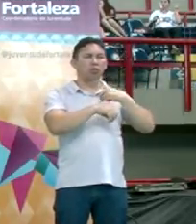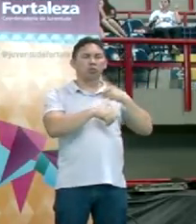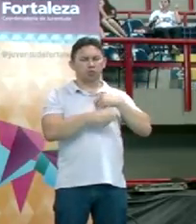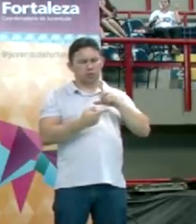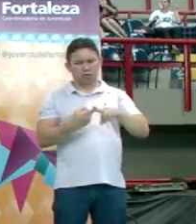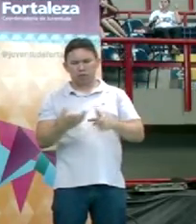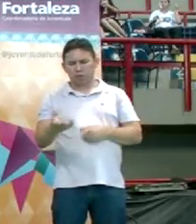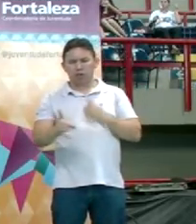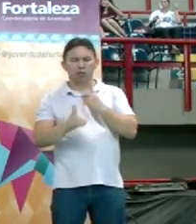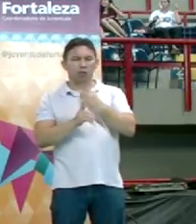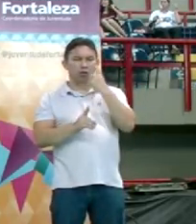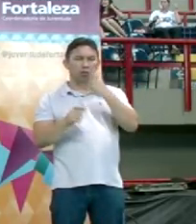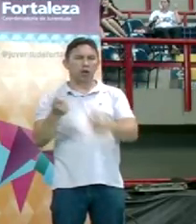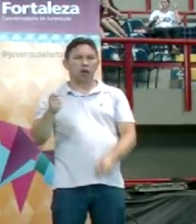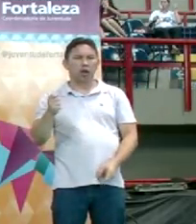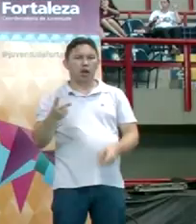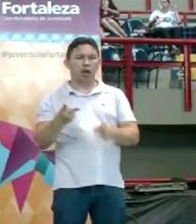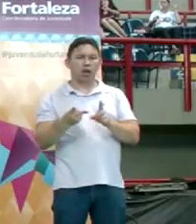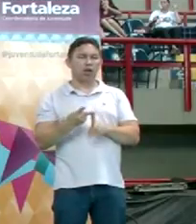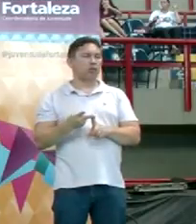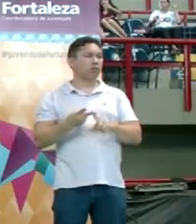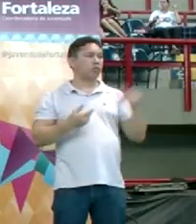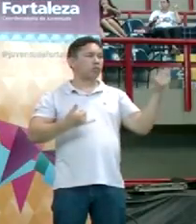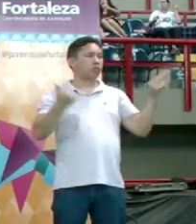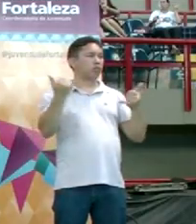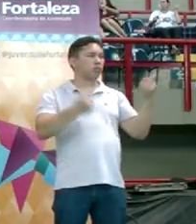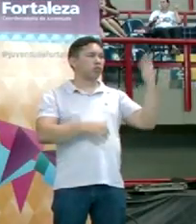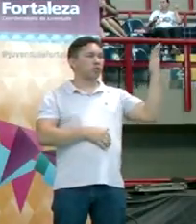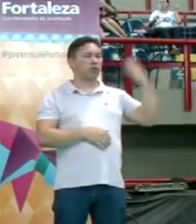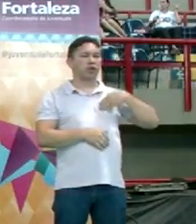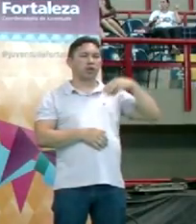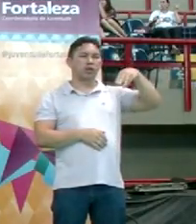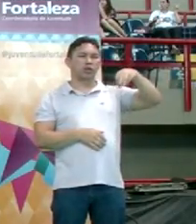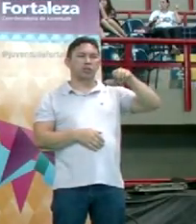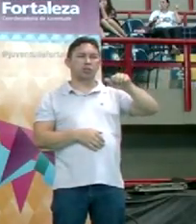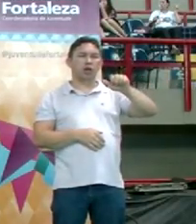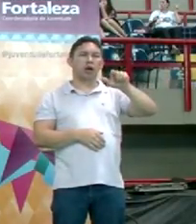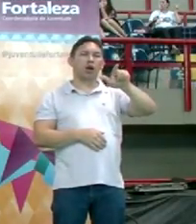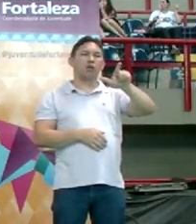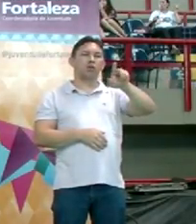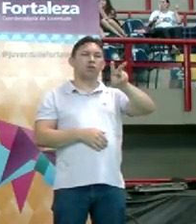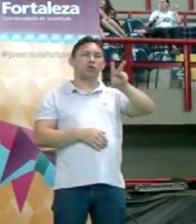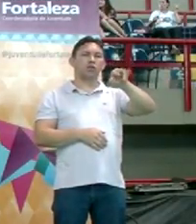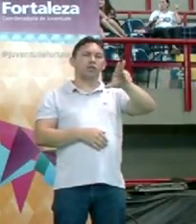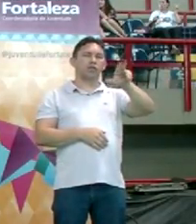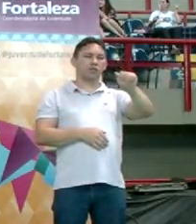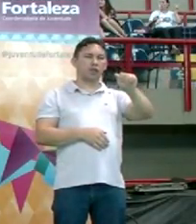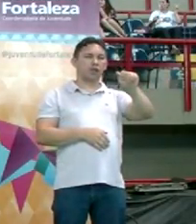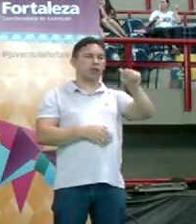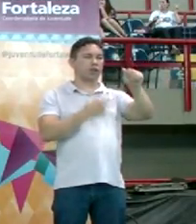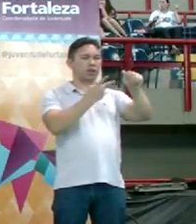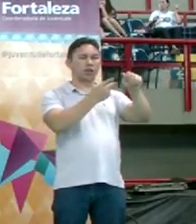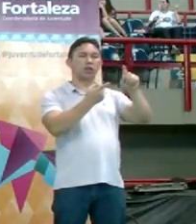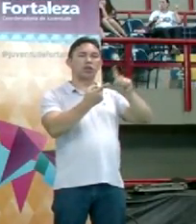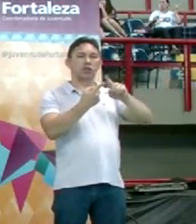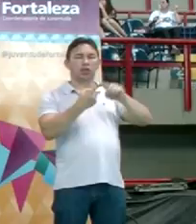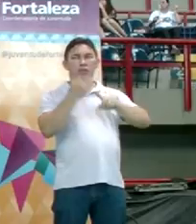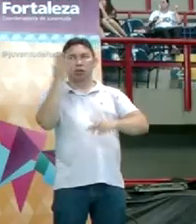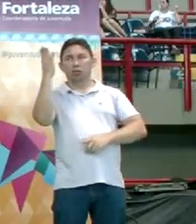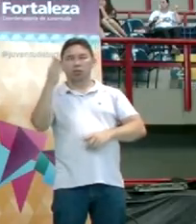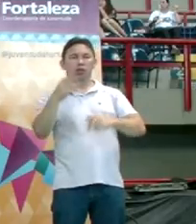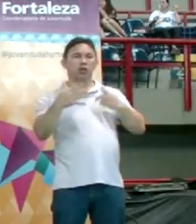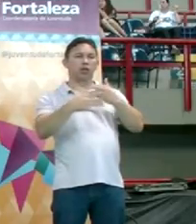aqui, da Argentina. Você vai encontrar notícias das Malvinas. Você vai encontrar notícias do Machu